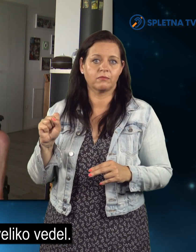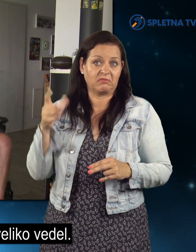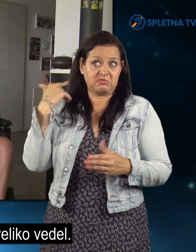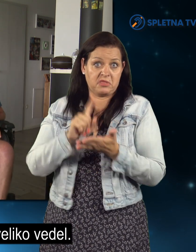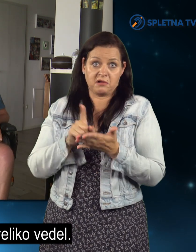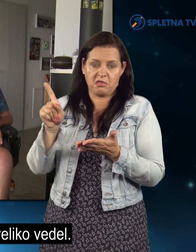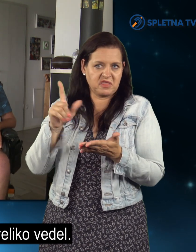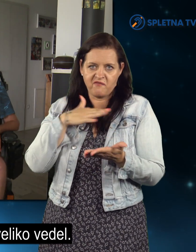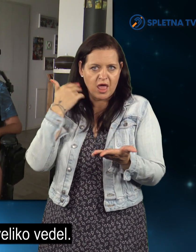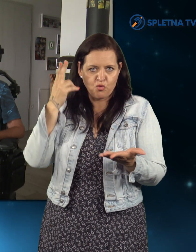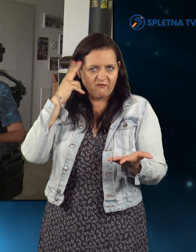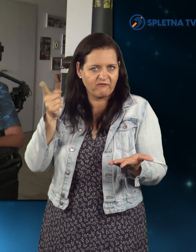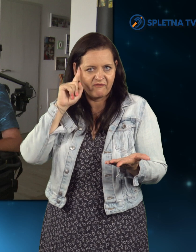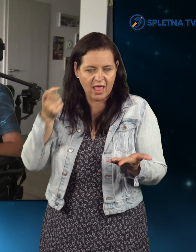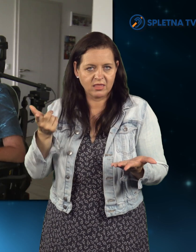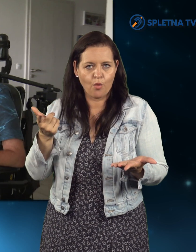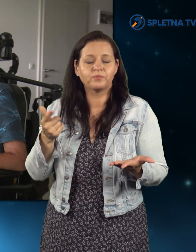veliko vedel.